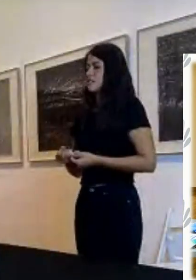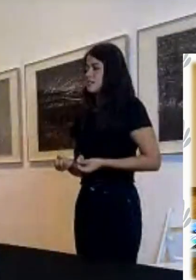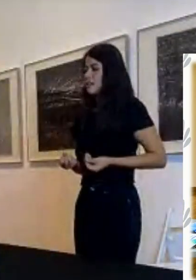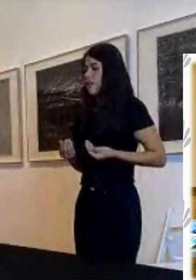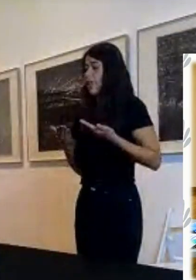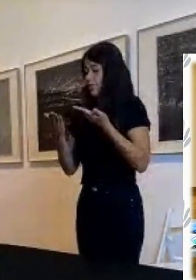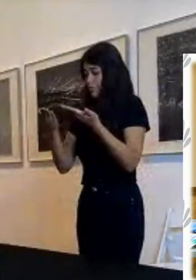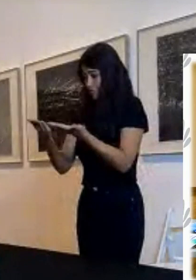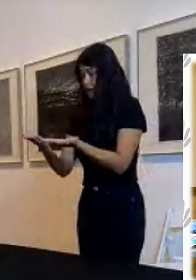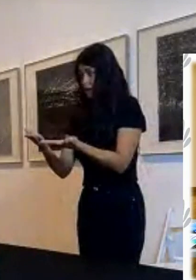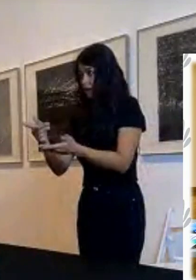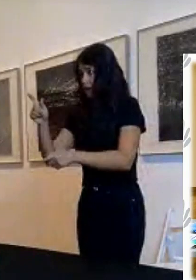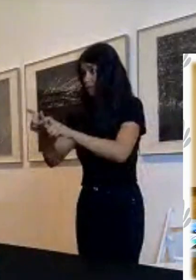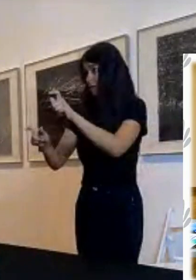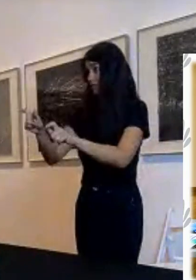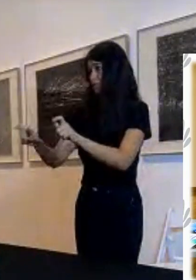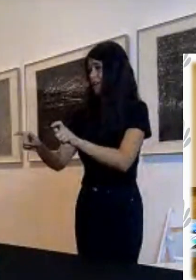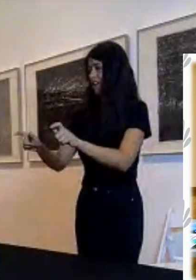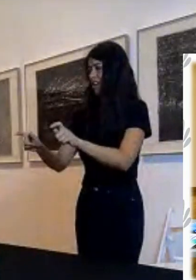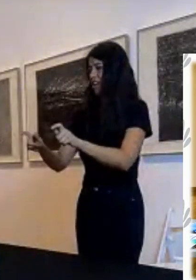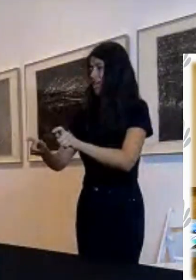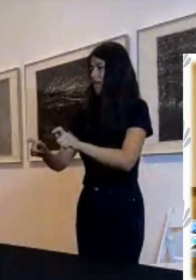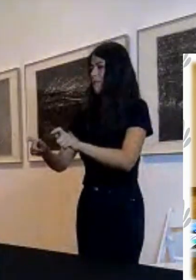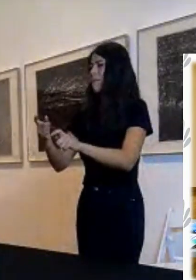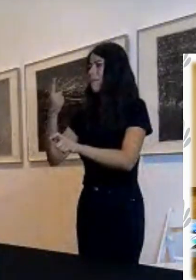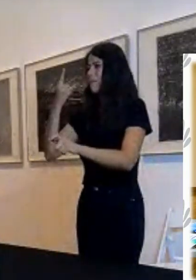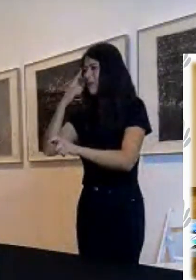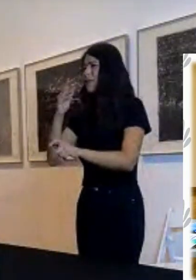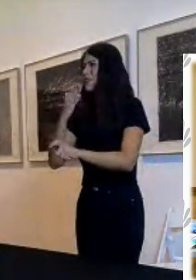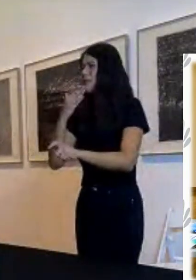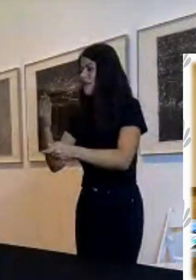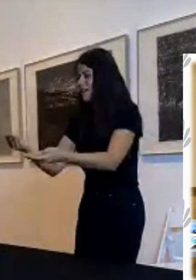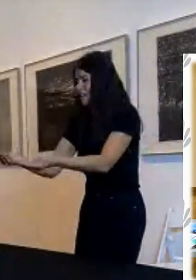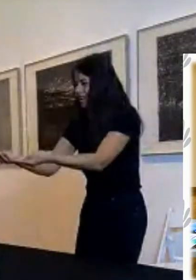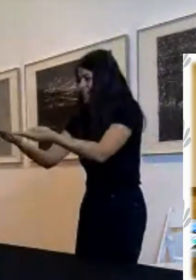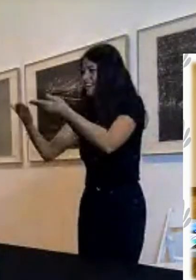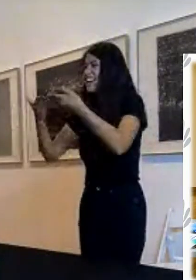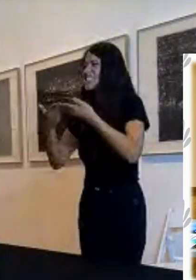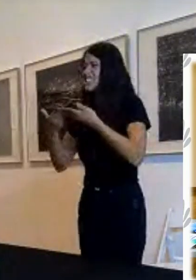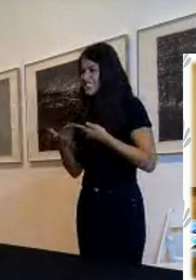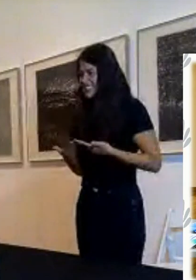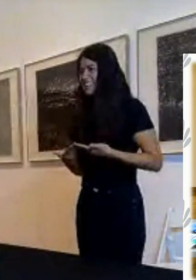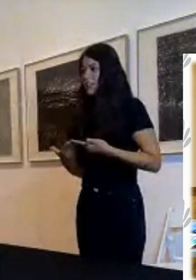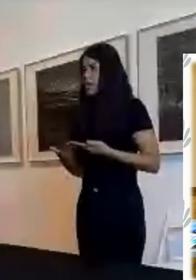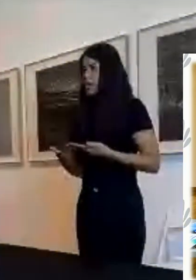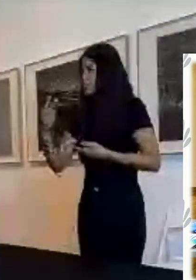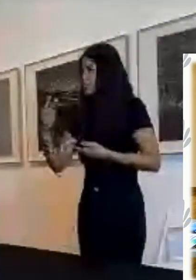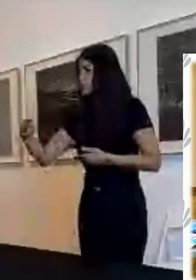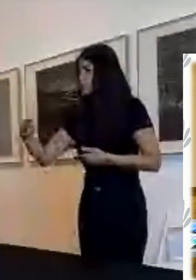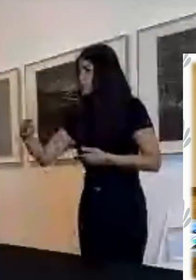entregarle al adulto mayor, pero más que nada recibir del adulto mayor tanta